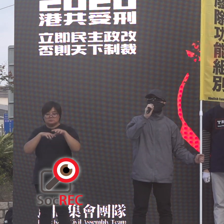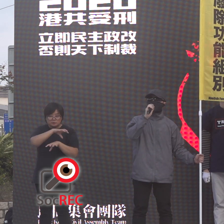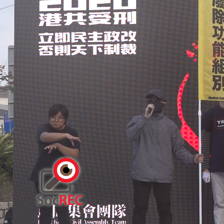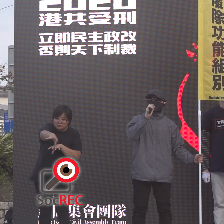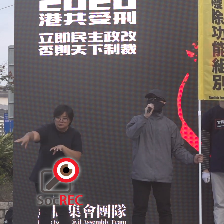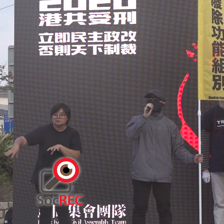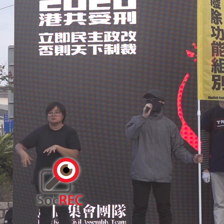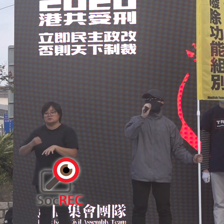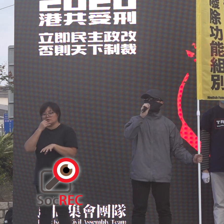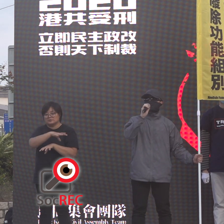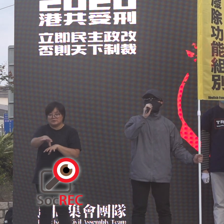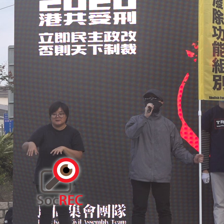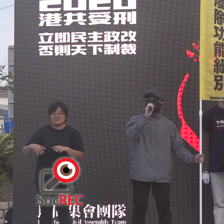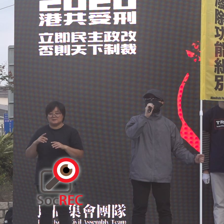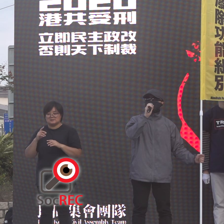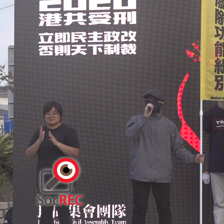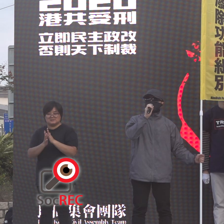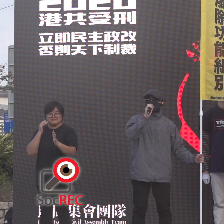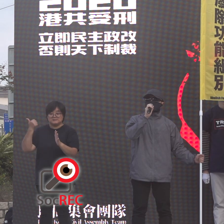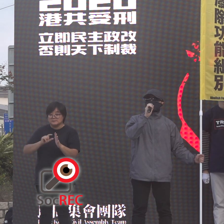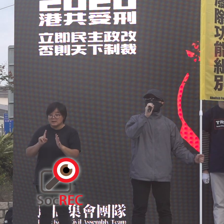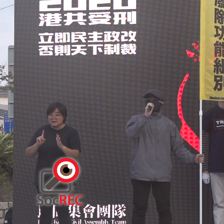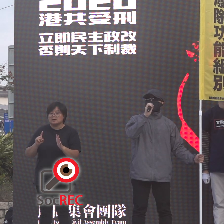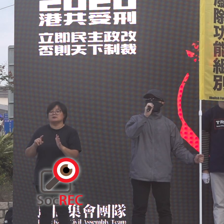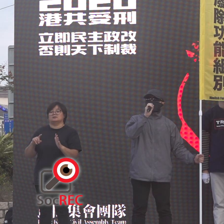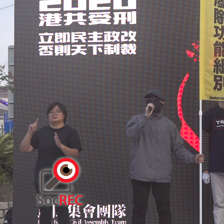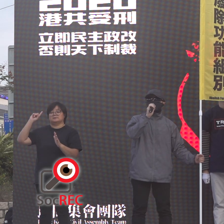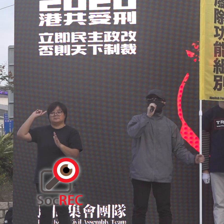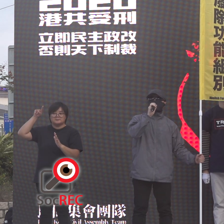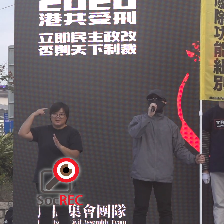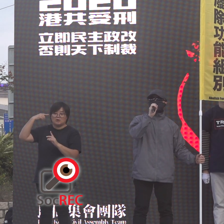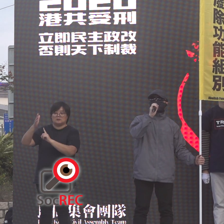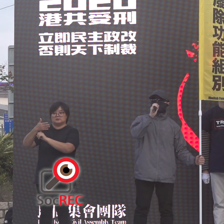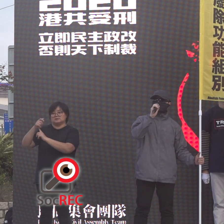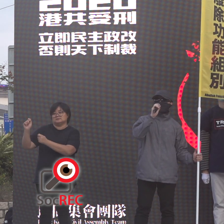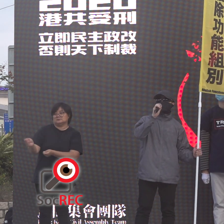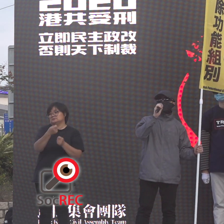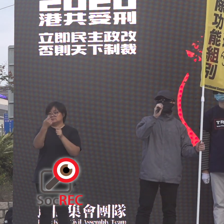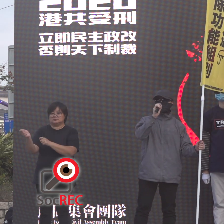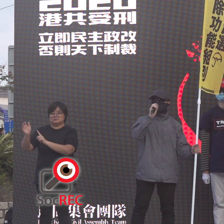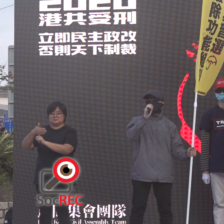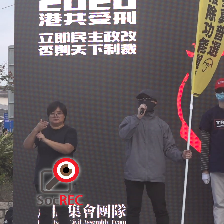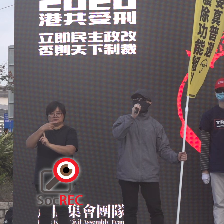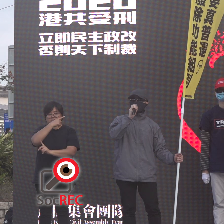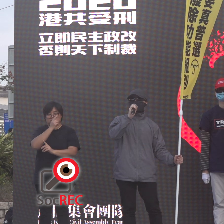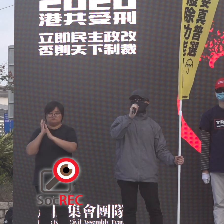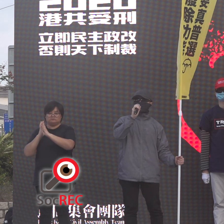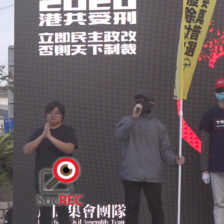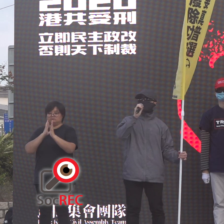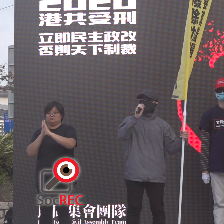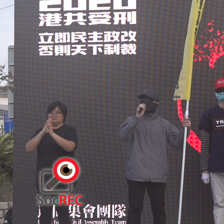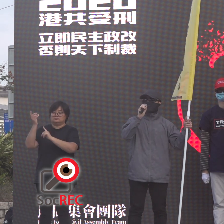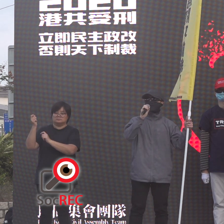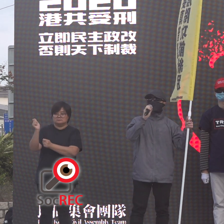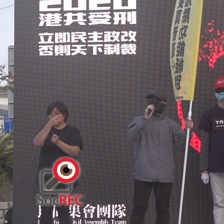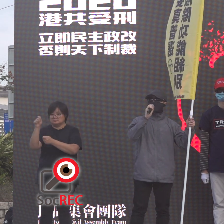美國旗，我們在示威的當中，我們就是希望繼續讓國際去關注著香港的普